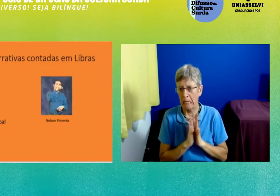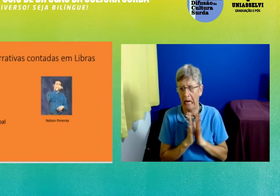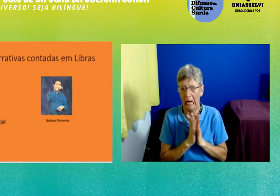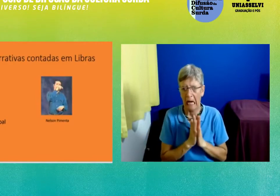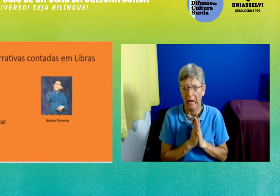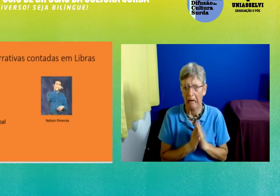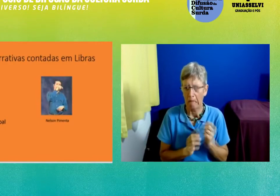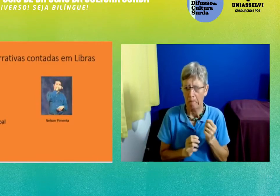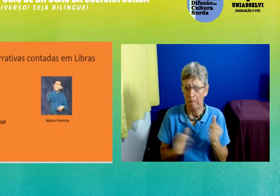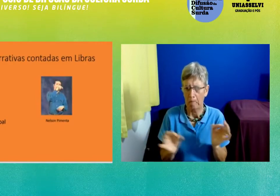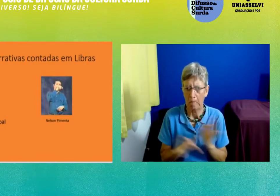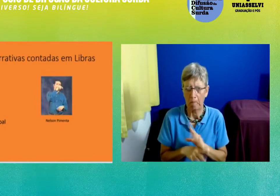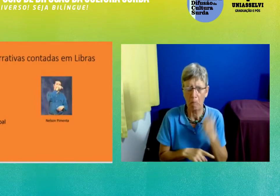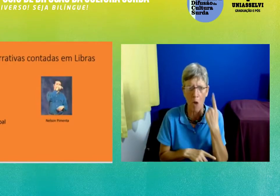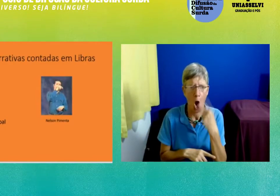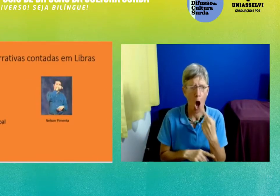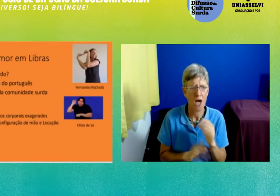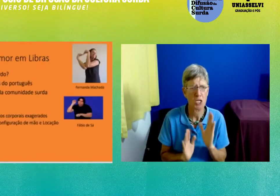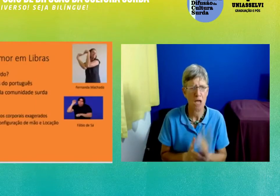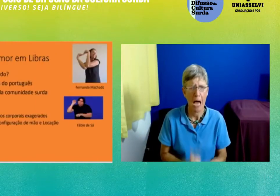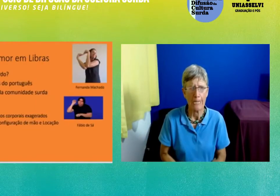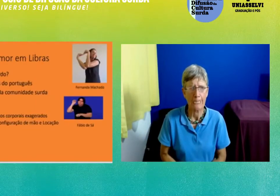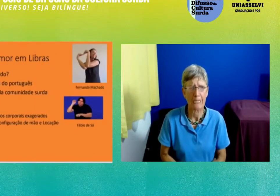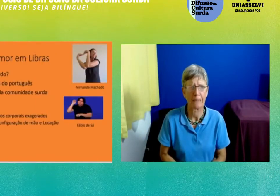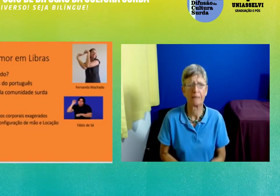Pode passar o slide, por favor?